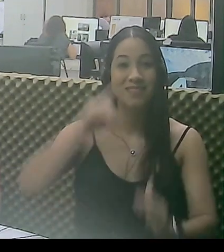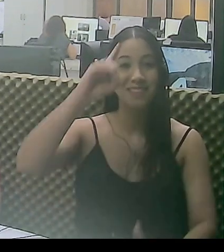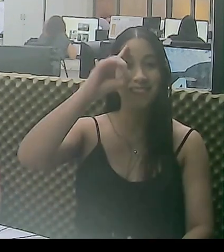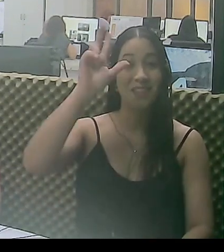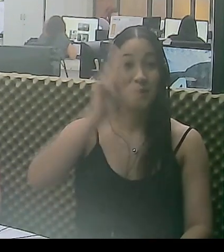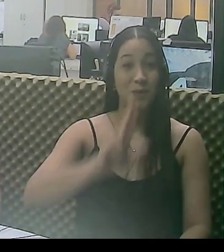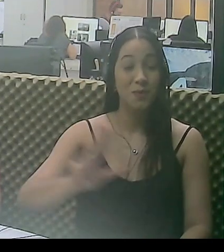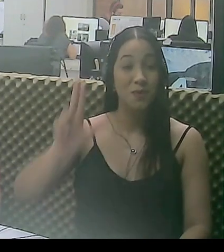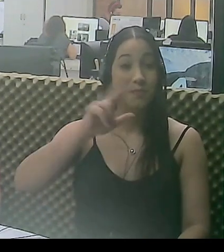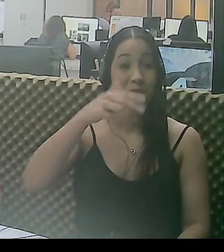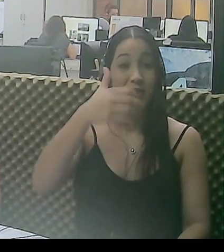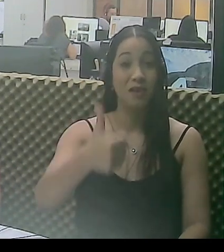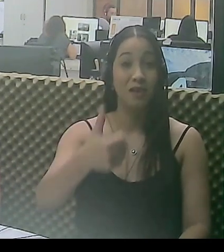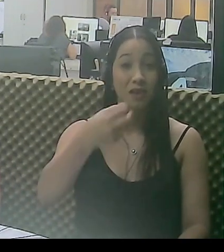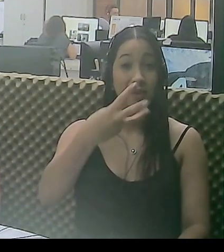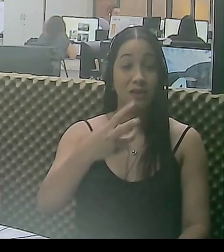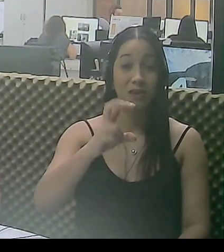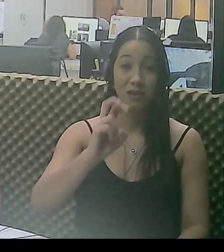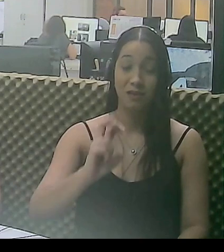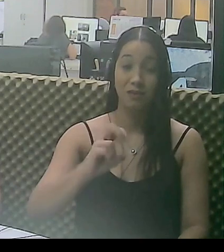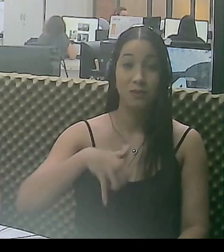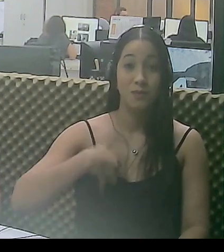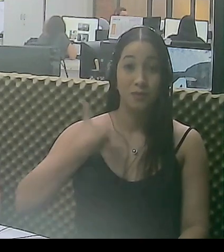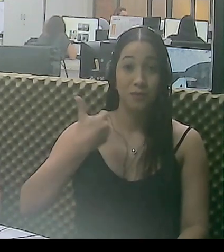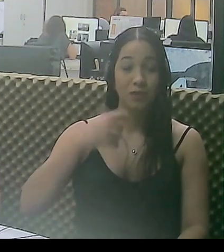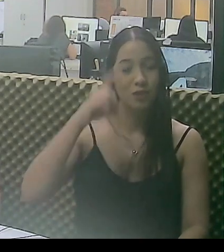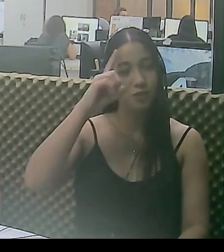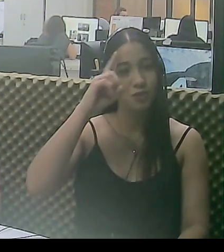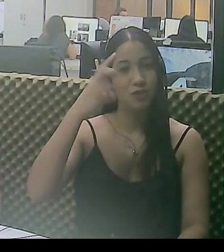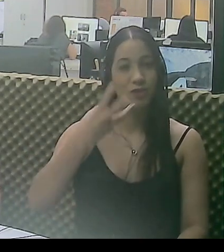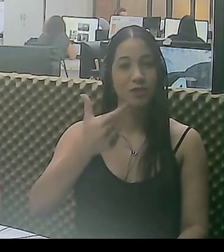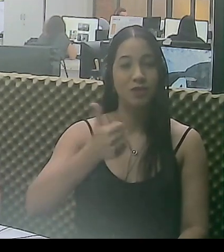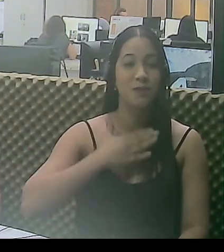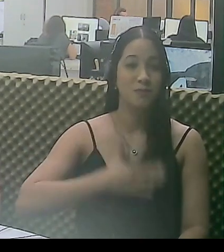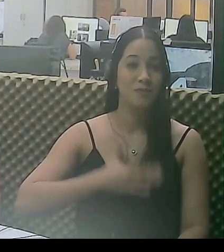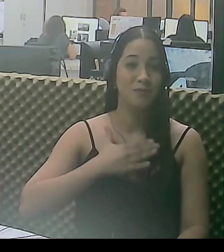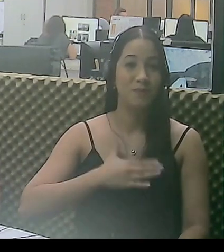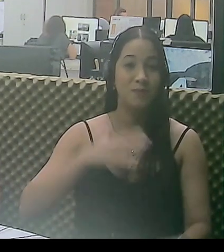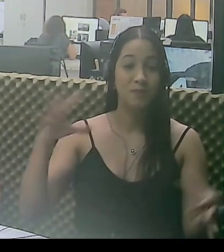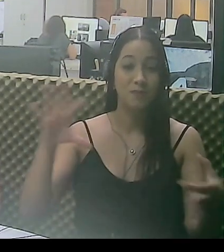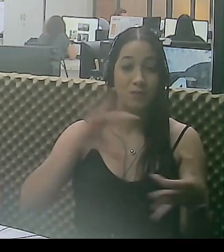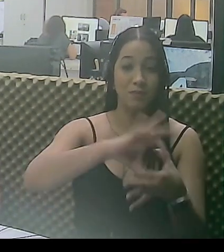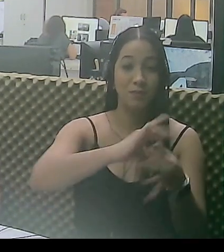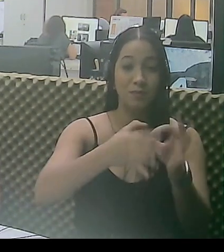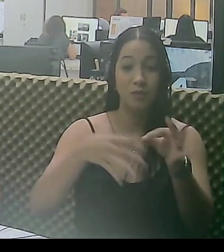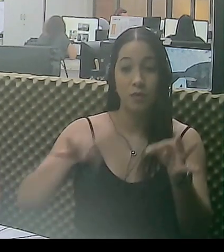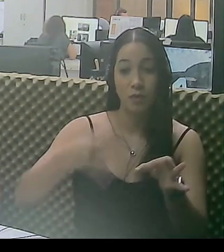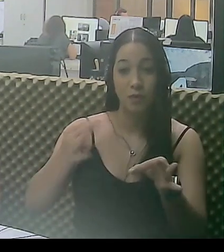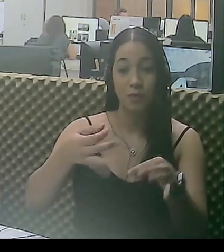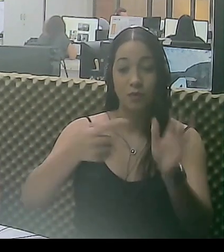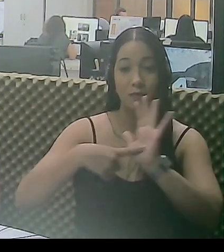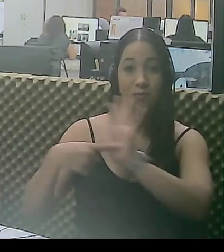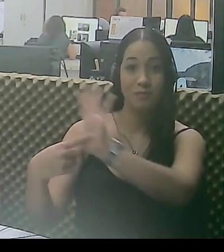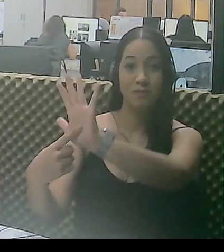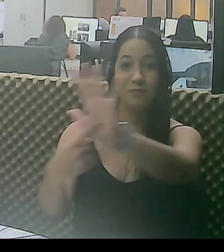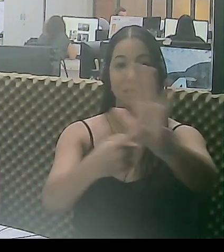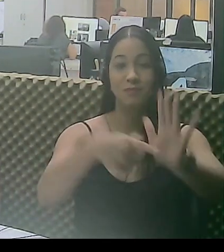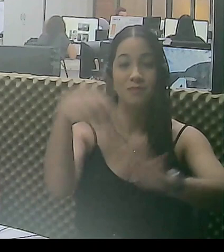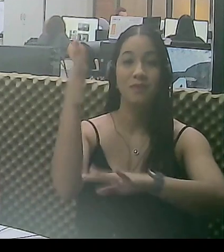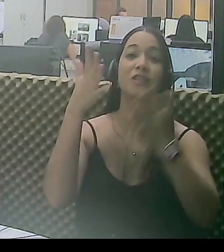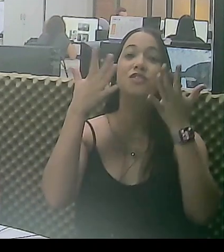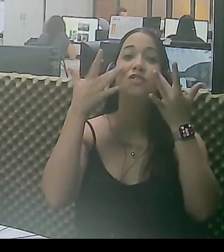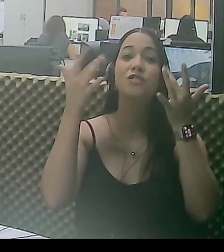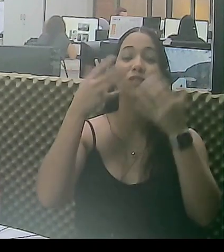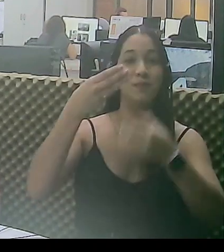Em Que Uberlândia completa 135 anos em 31 de agosto as partes serão Unidas e expostas na fachada do